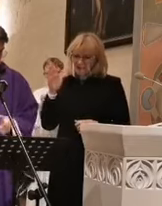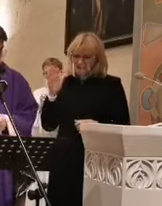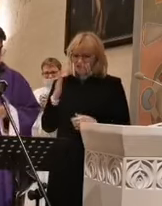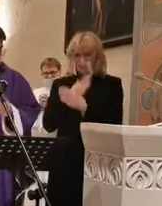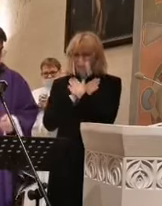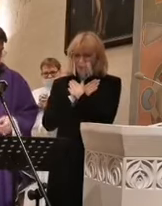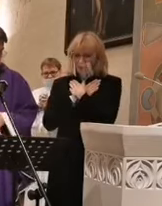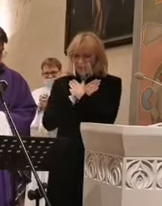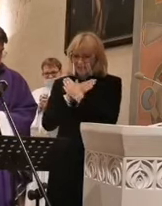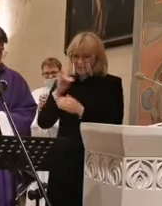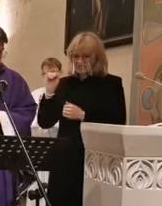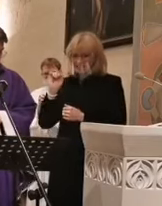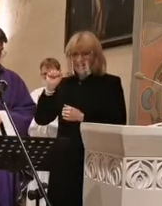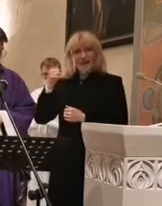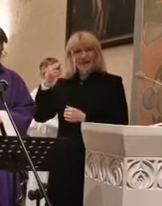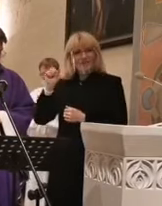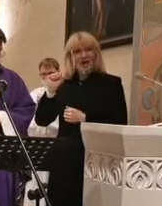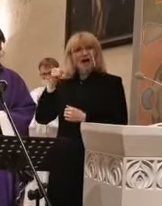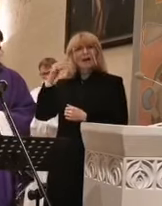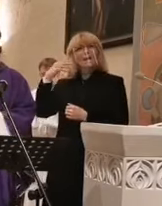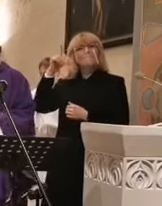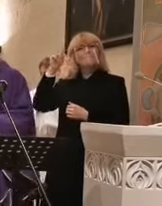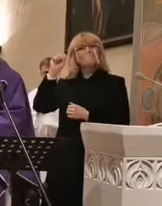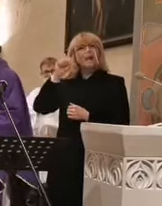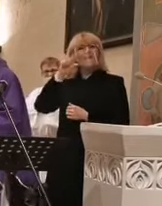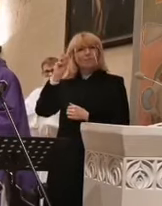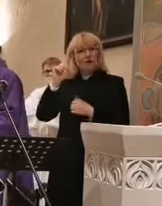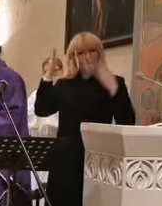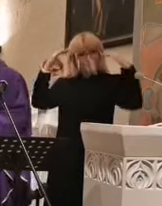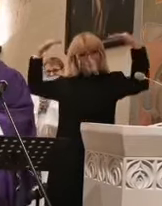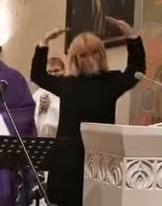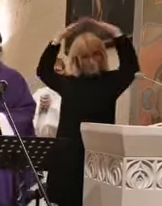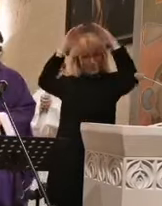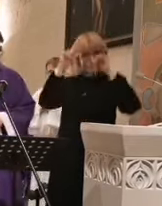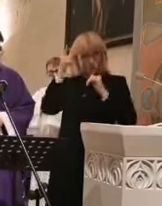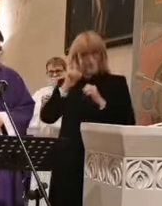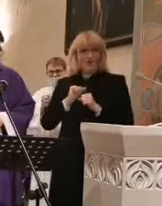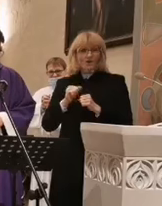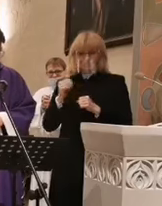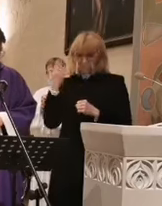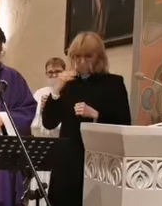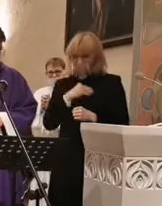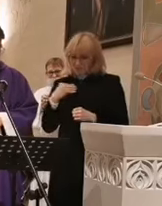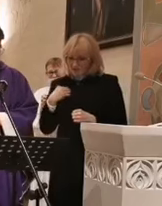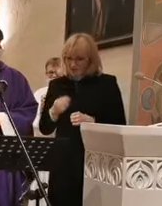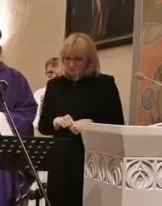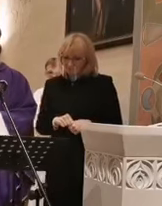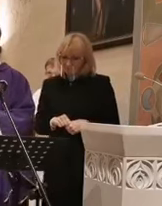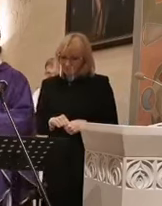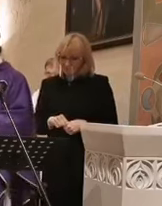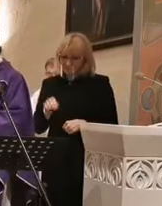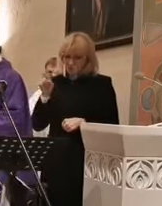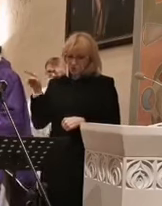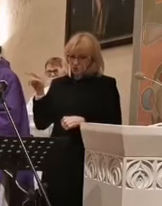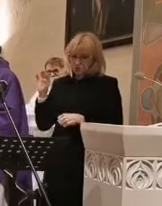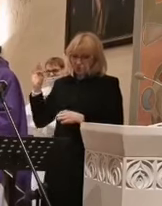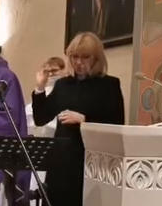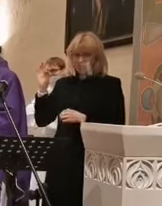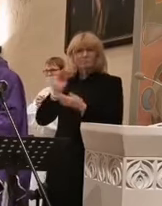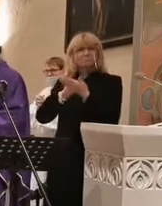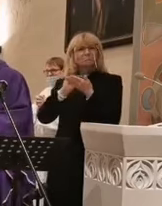Il tuo dottorato è scritto su Giovanni Paolo II. È molto importante per noi